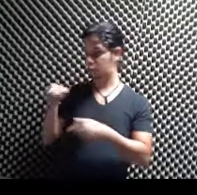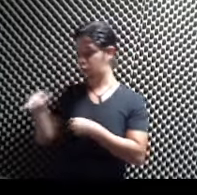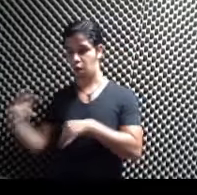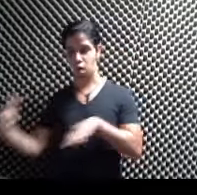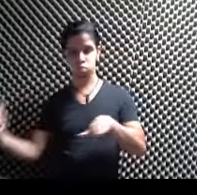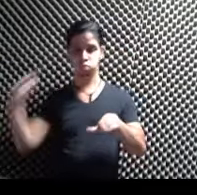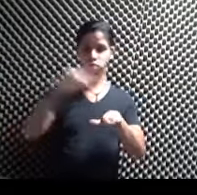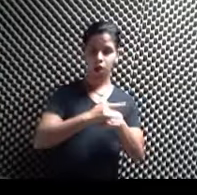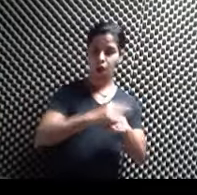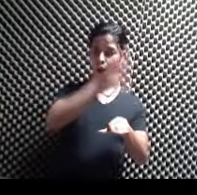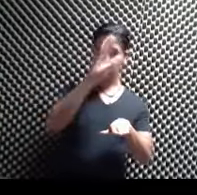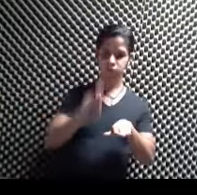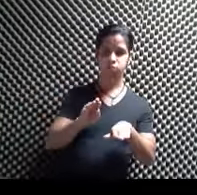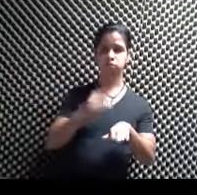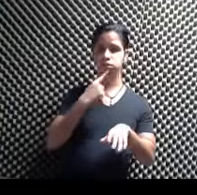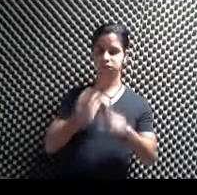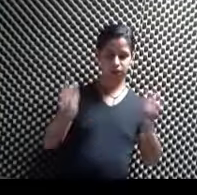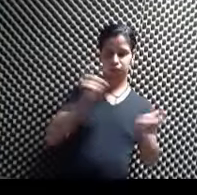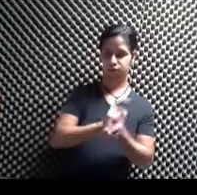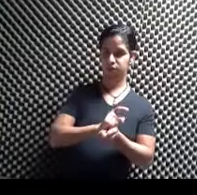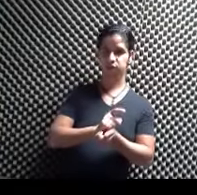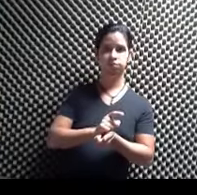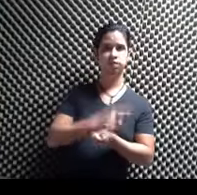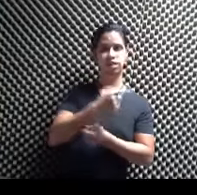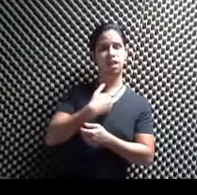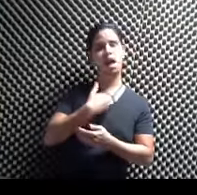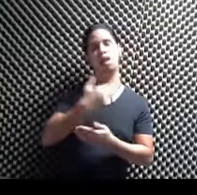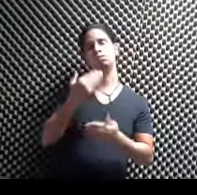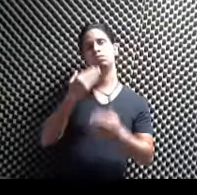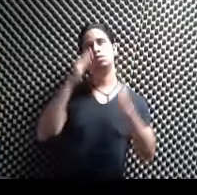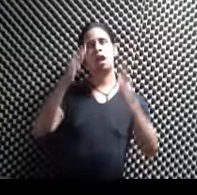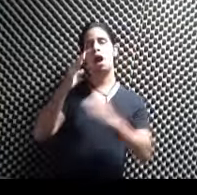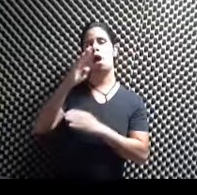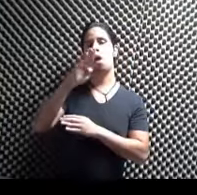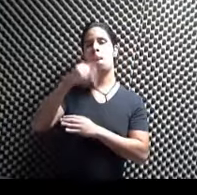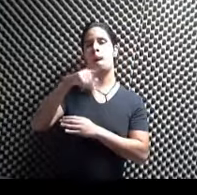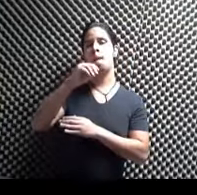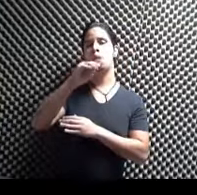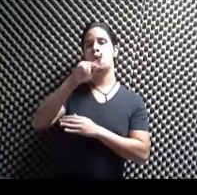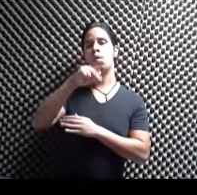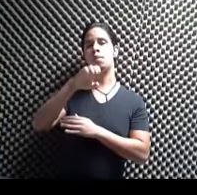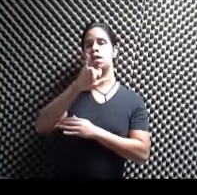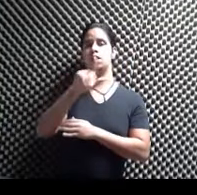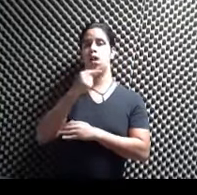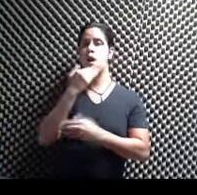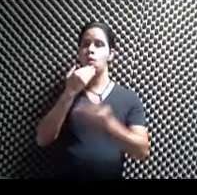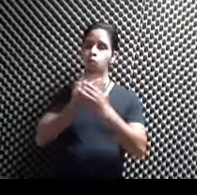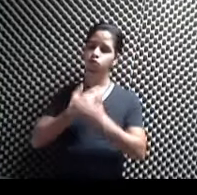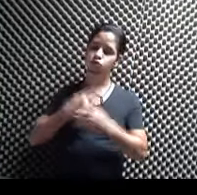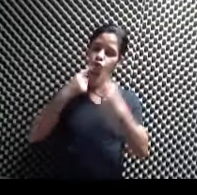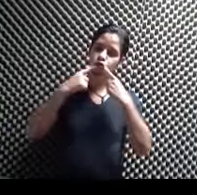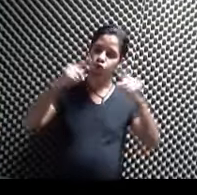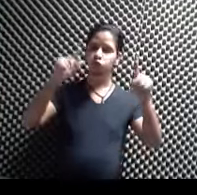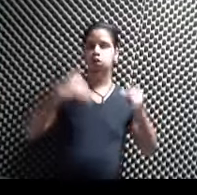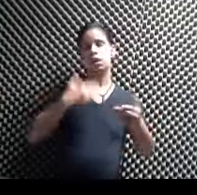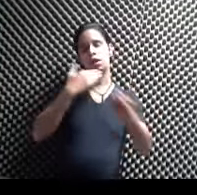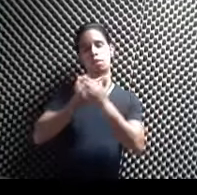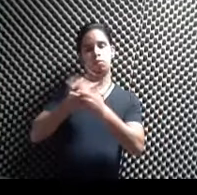en Brasil. Oh, Dios mío. La gran Popeya. Esa es la vida del artista. Pues, mijo, mucho éxito. Gracias. Y gracias por estar